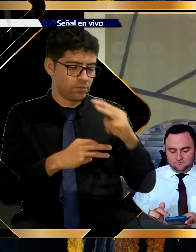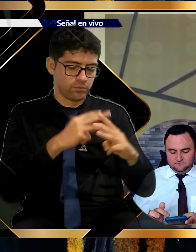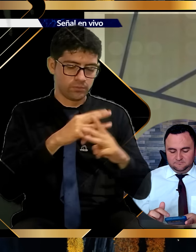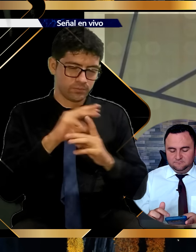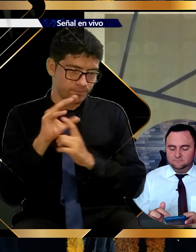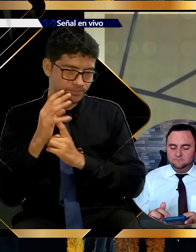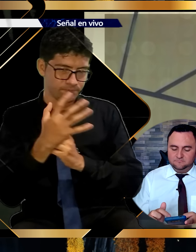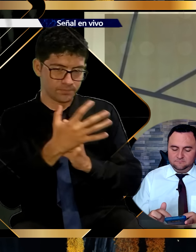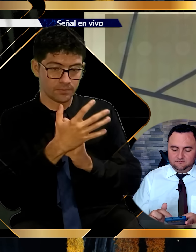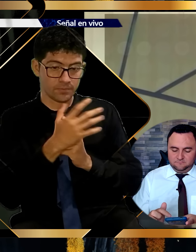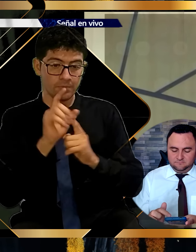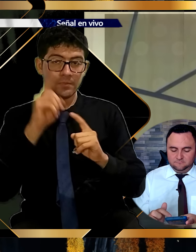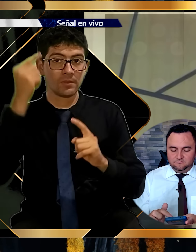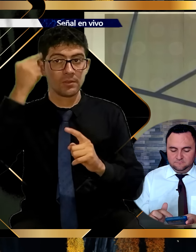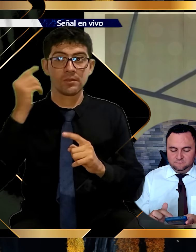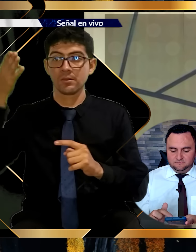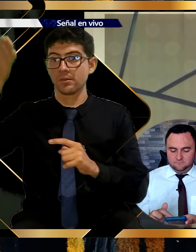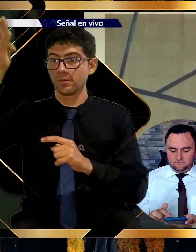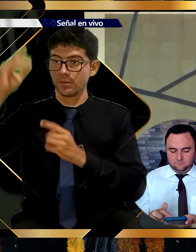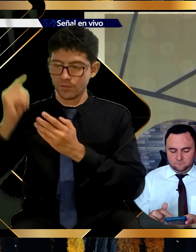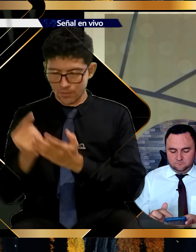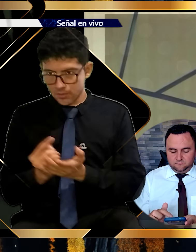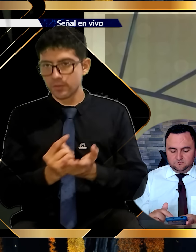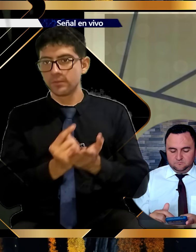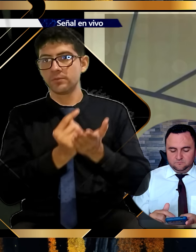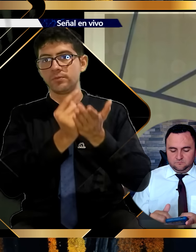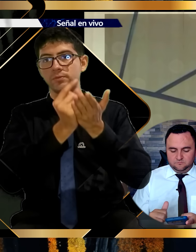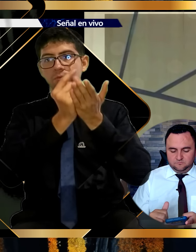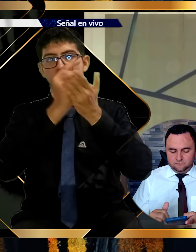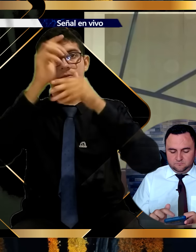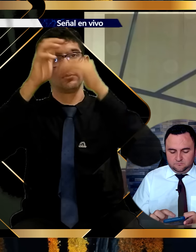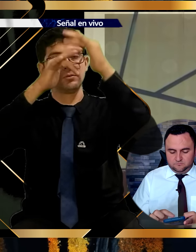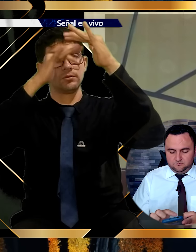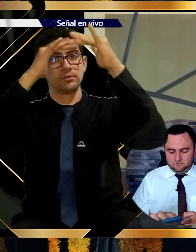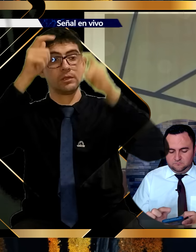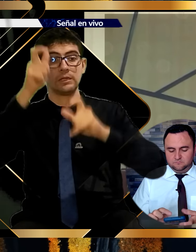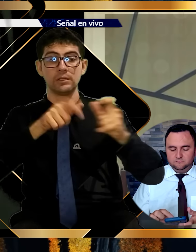El día que nos vayamos, hay de los que se queden.